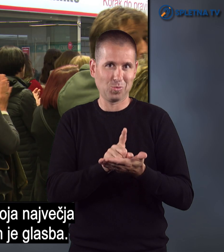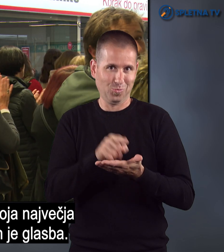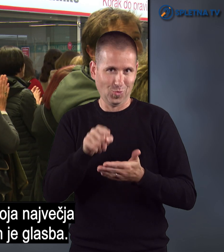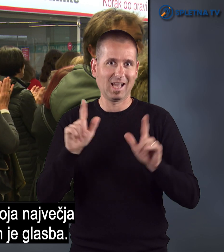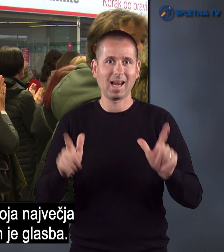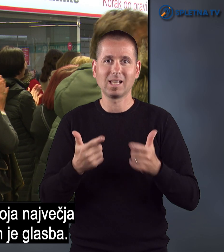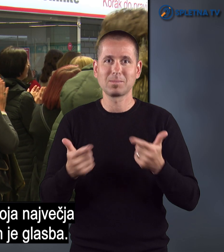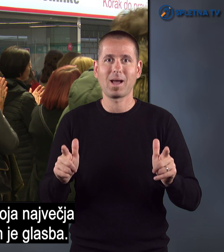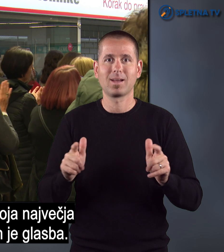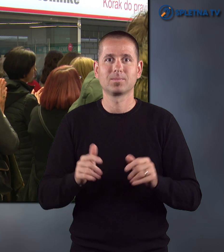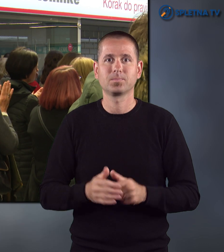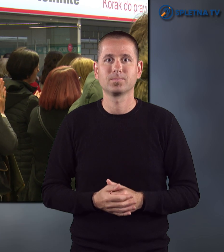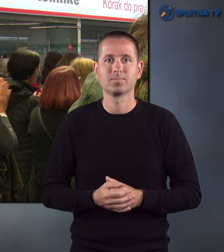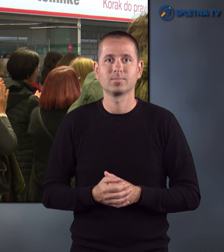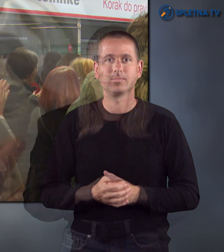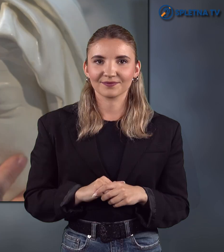trenutno je glasba.